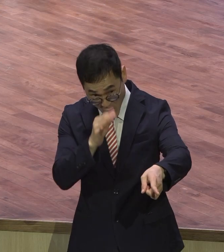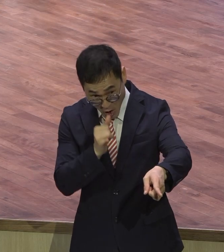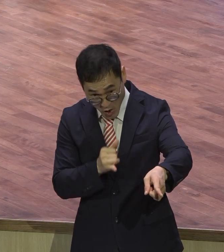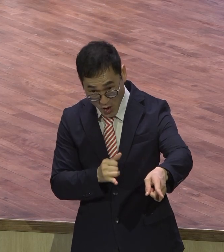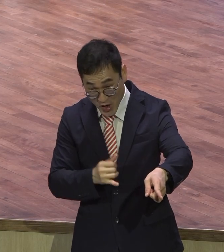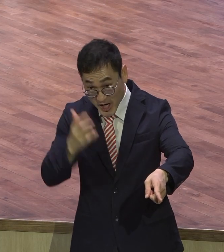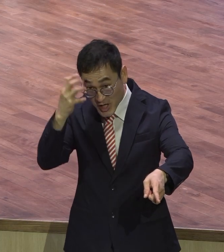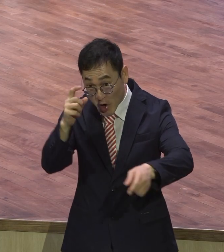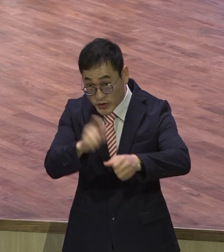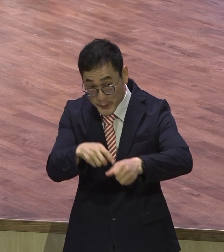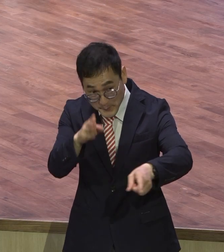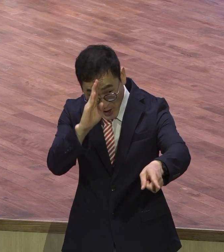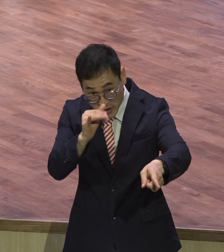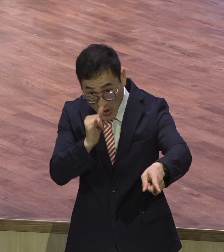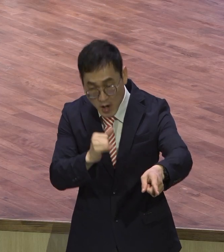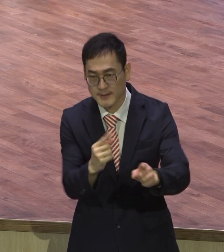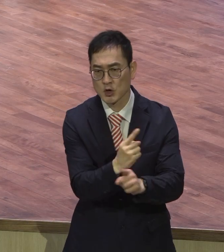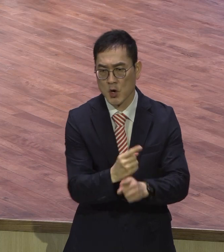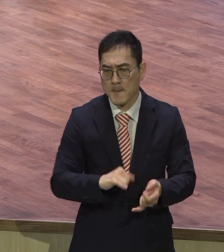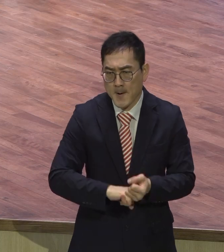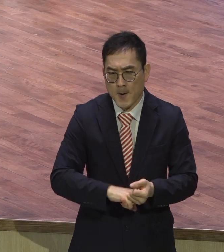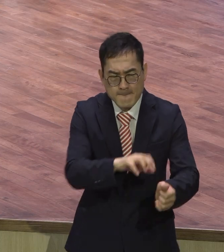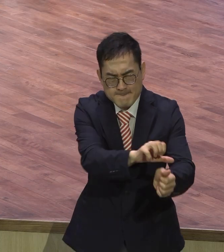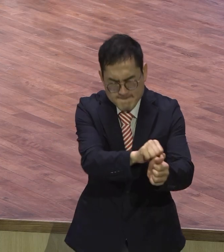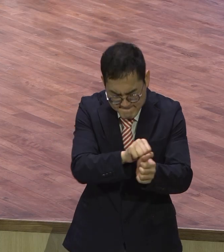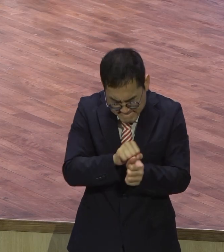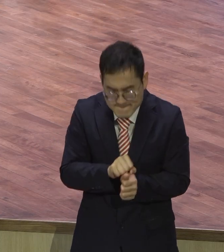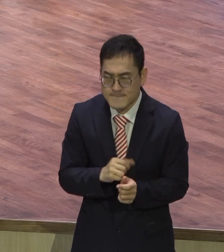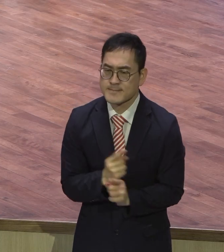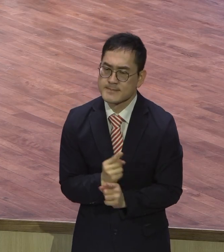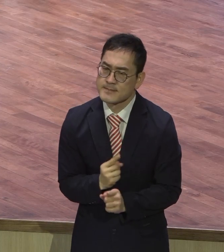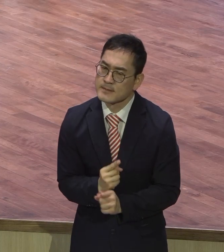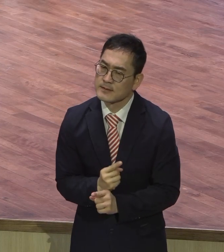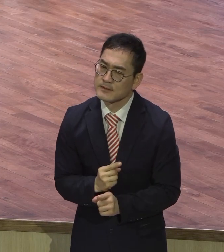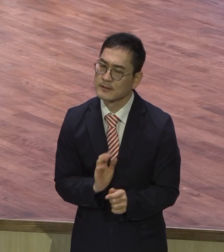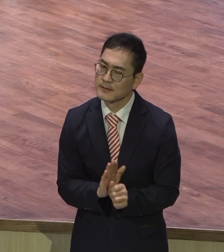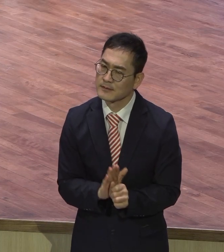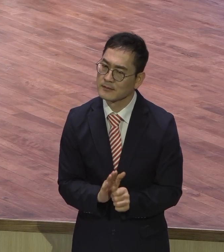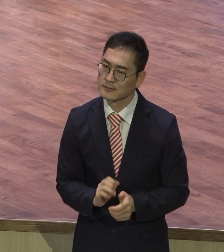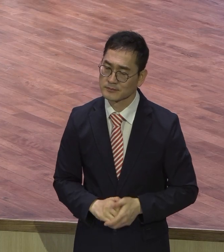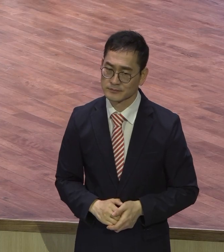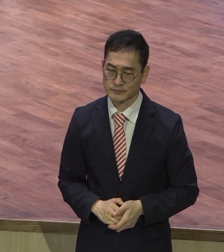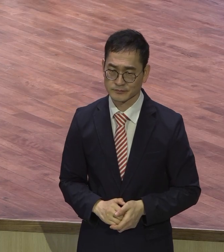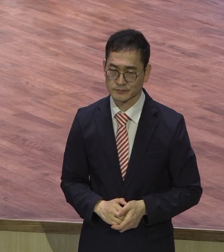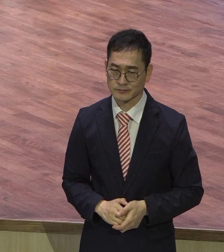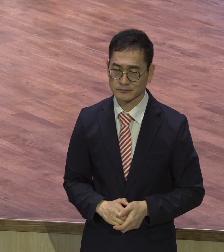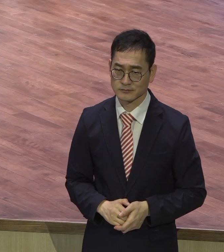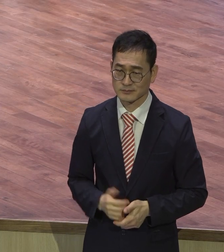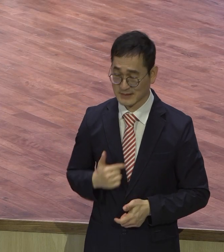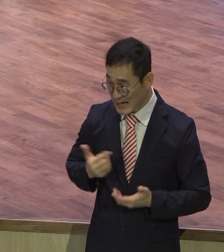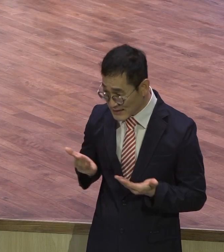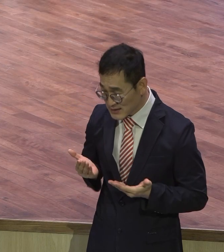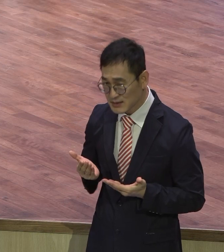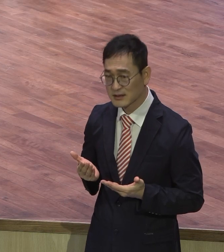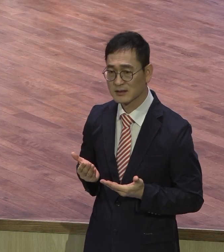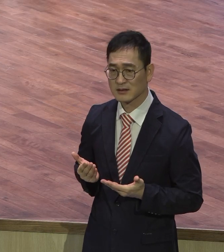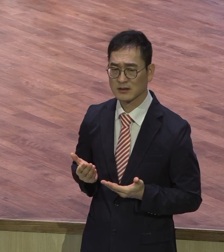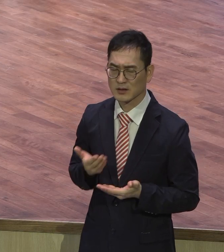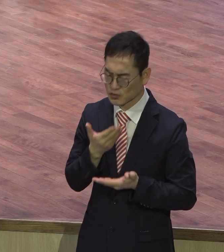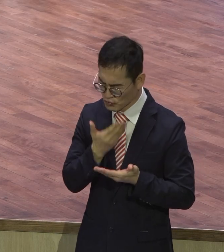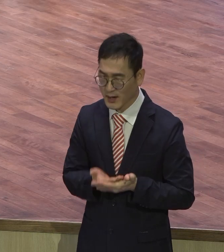살리고 싶은 이런 열정이 있어야 됩니다 여기에 우선순위를 둬라 사업도 중요합니다 직장도 중요합니다 가족도